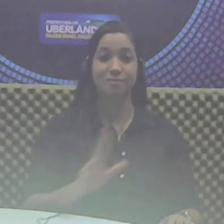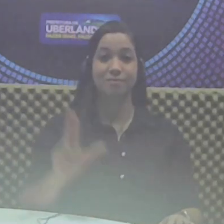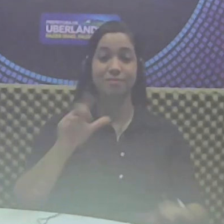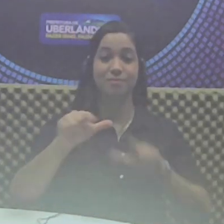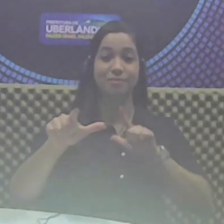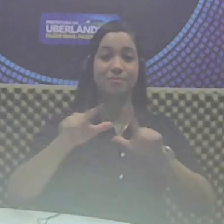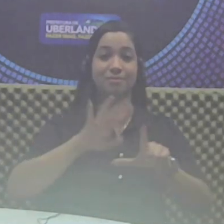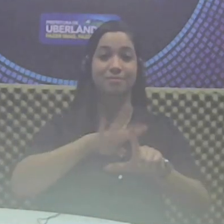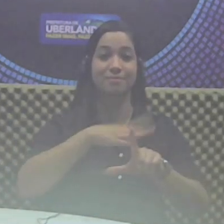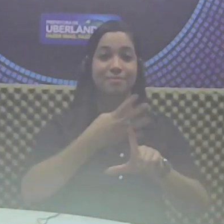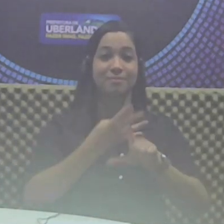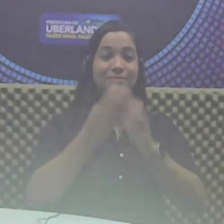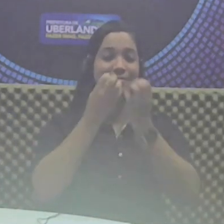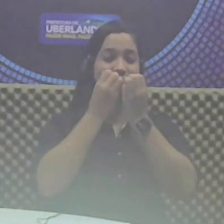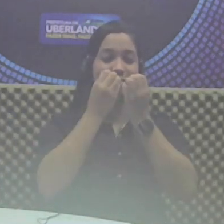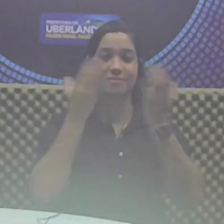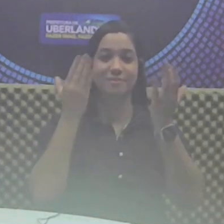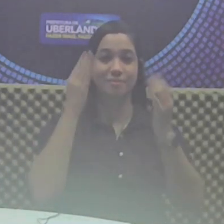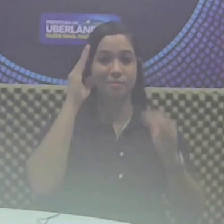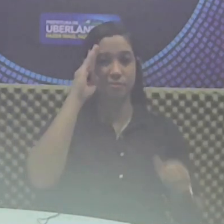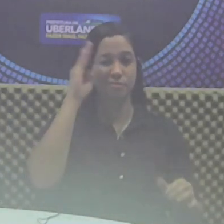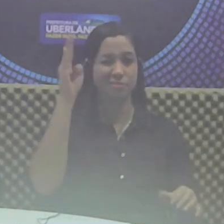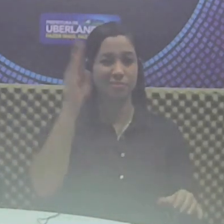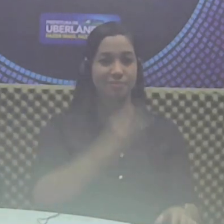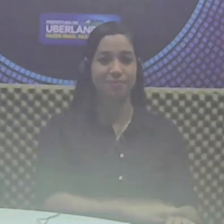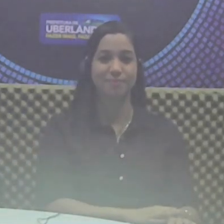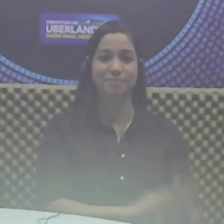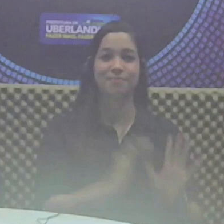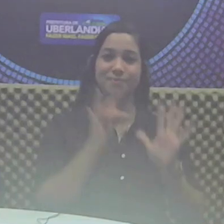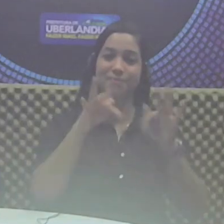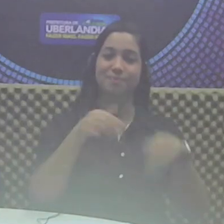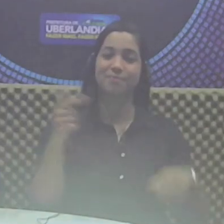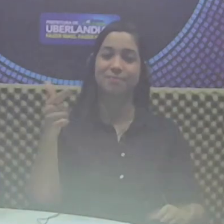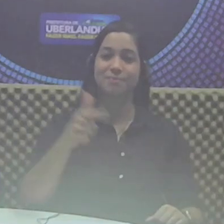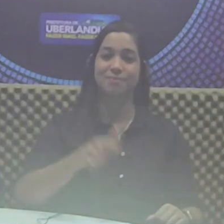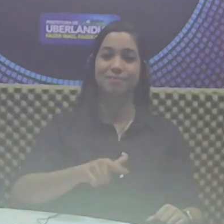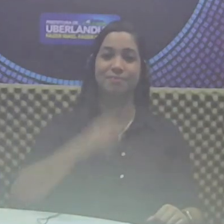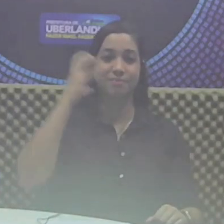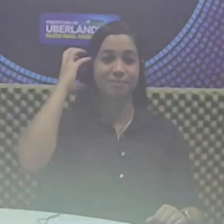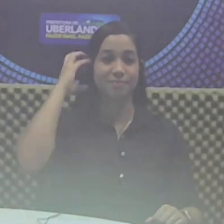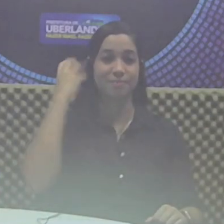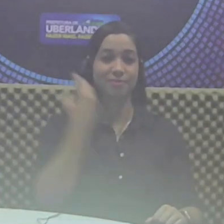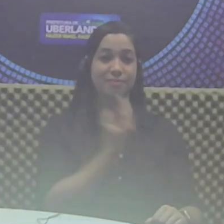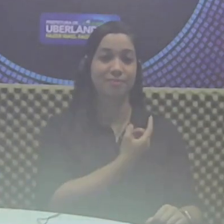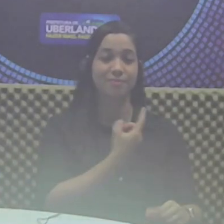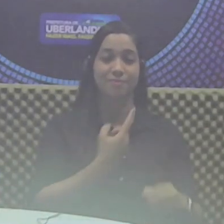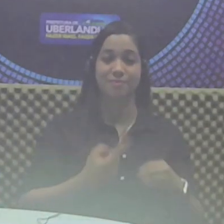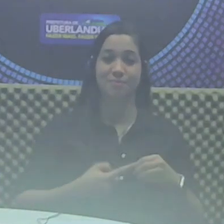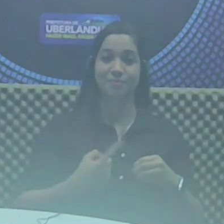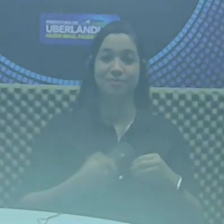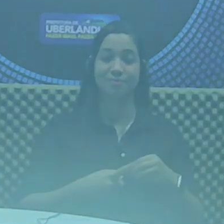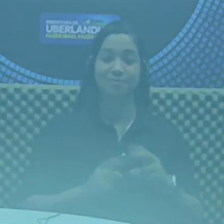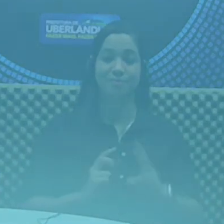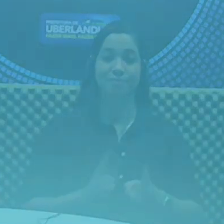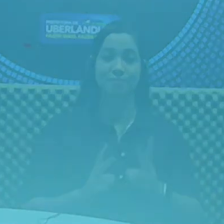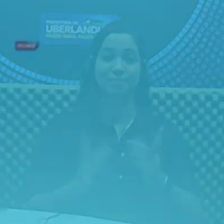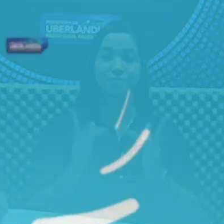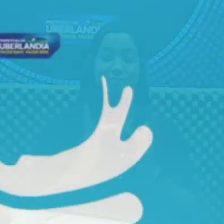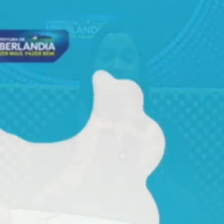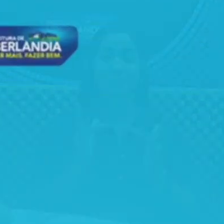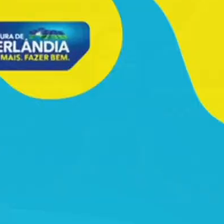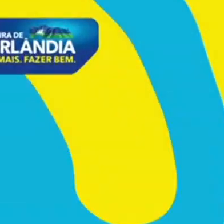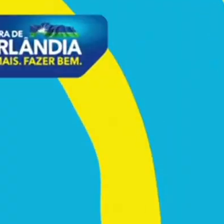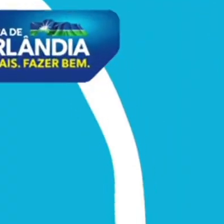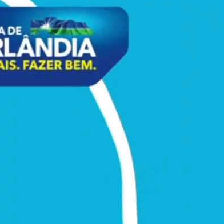mais fazer bem fica por aqui mais uma edição do programa da Rádio nossa cidade continue